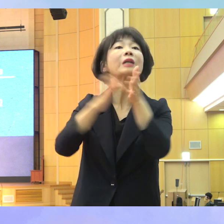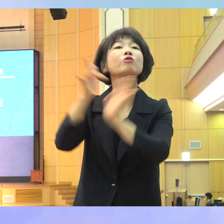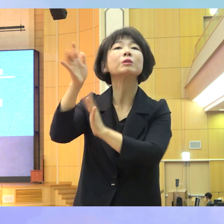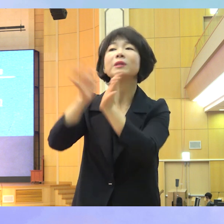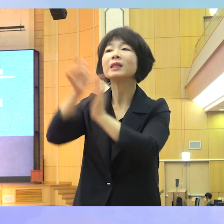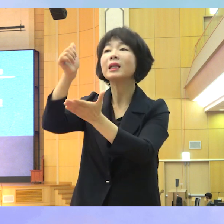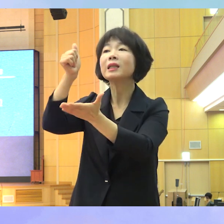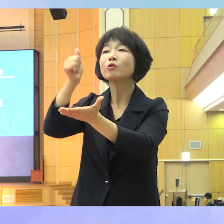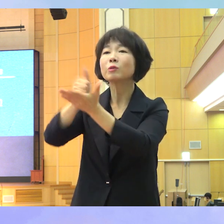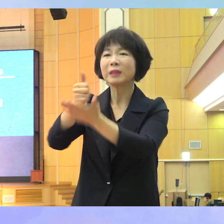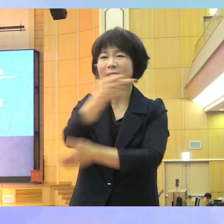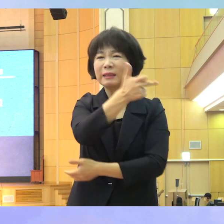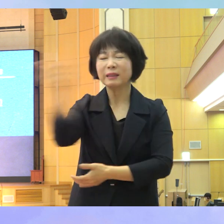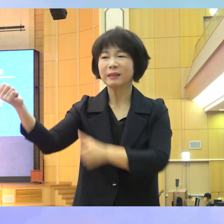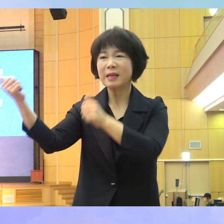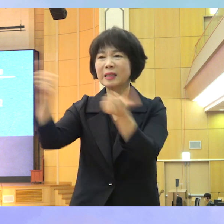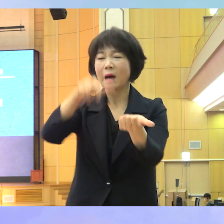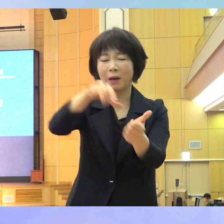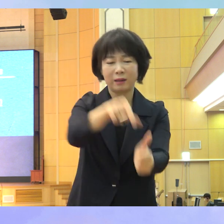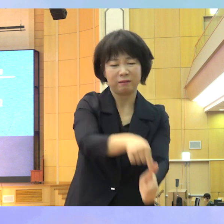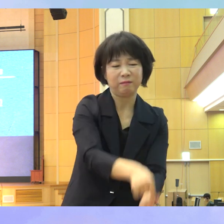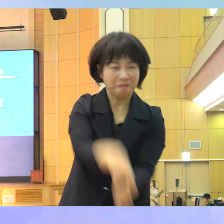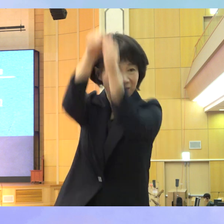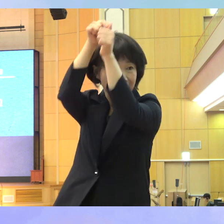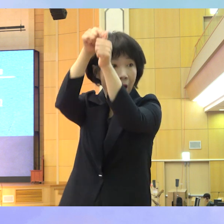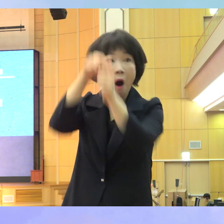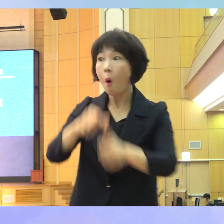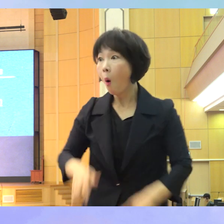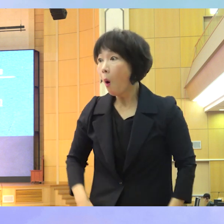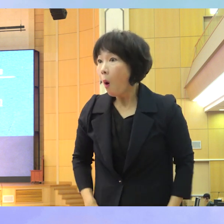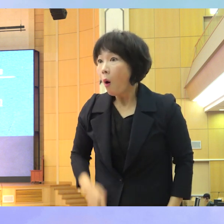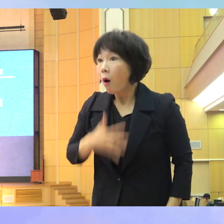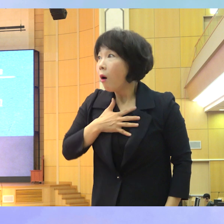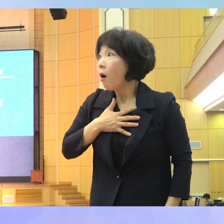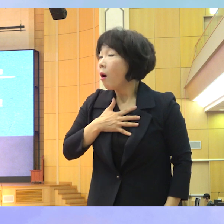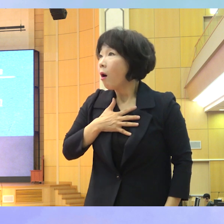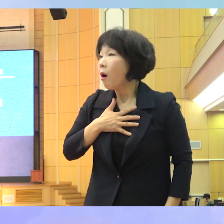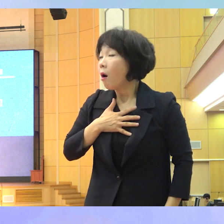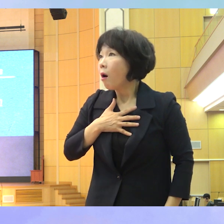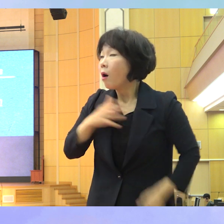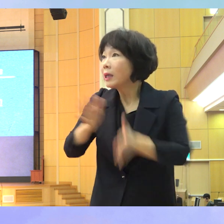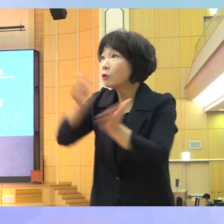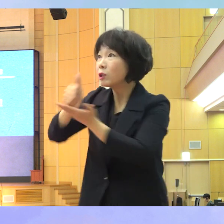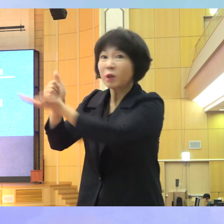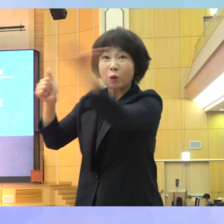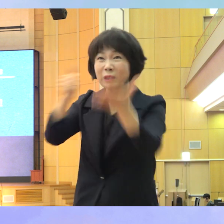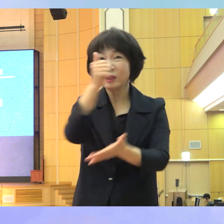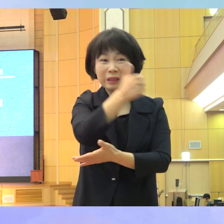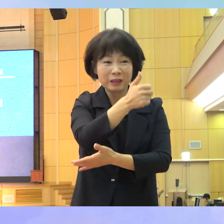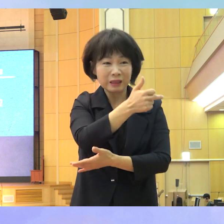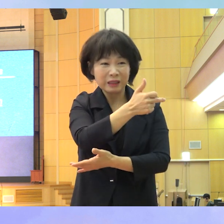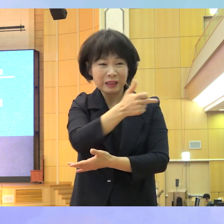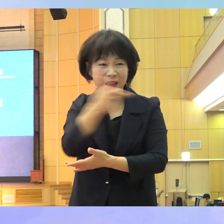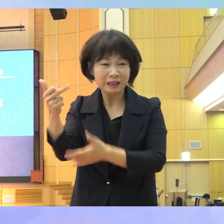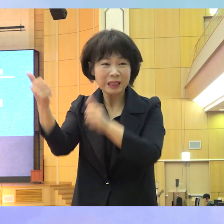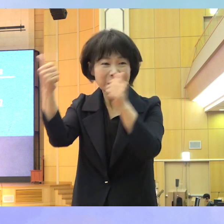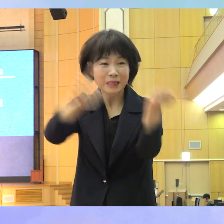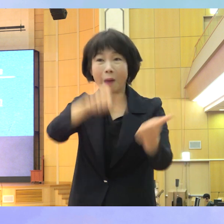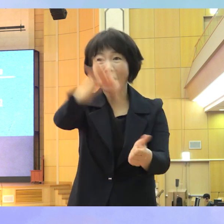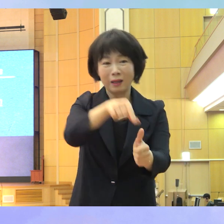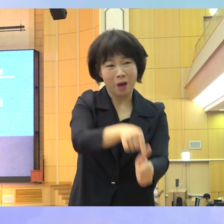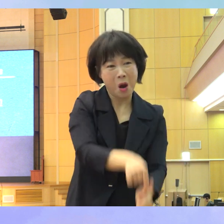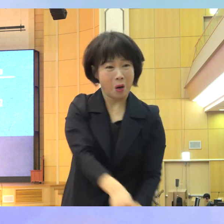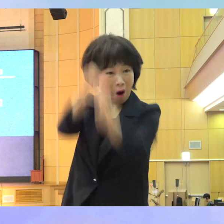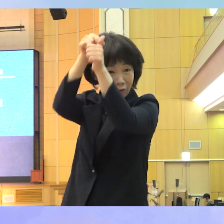하셨고? 건지셨고. 이 건지셨고가 한 번만 나오는 게 아니에요. 또 뭐 하시리라?